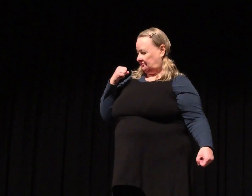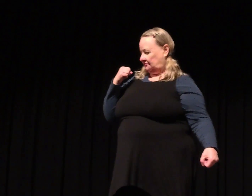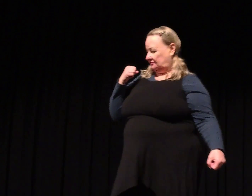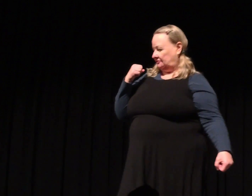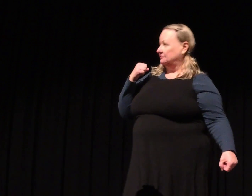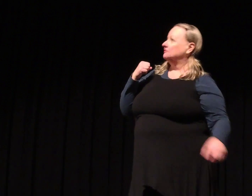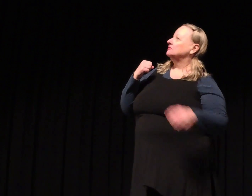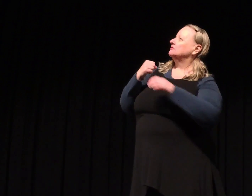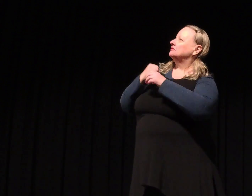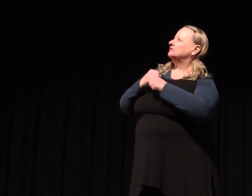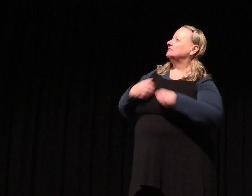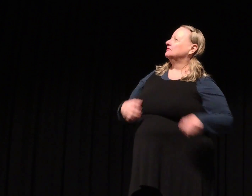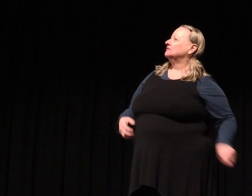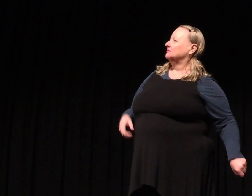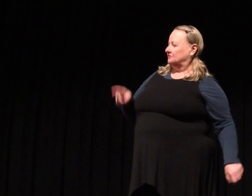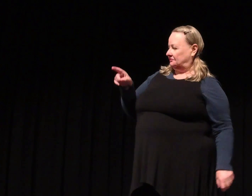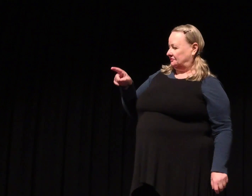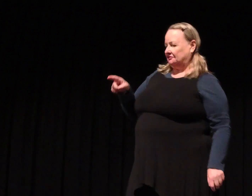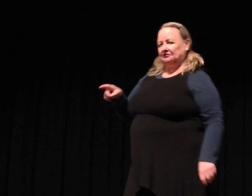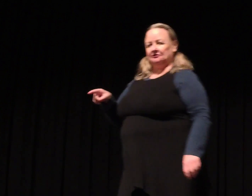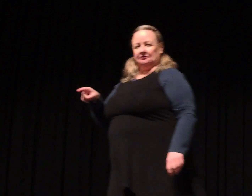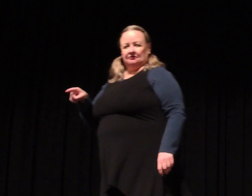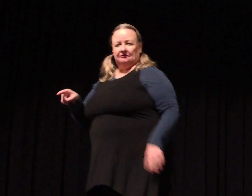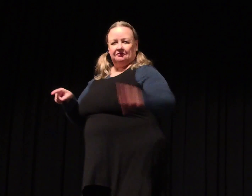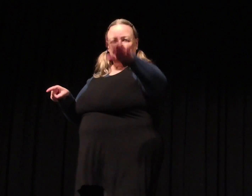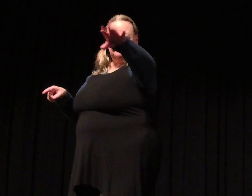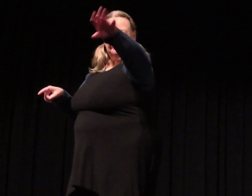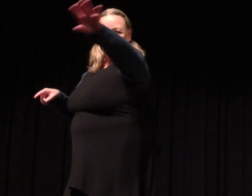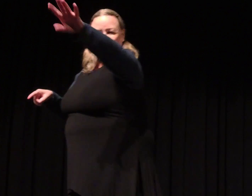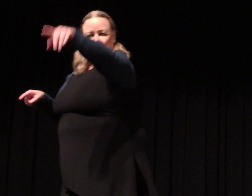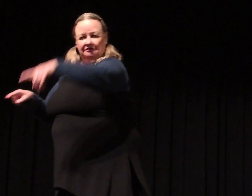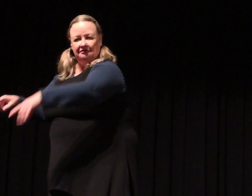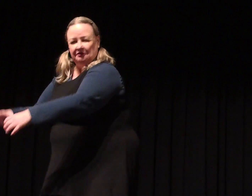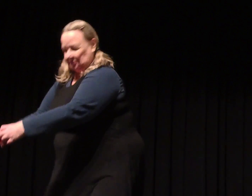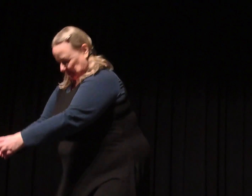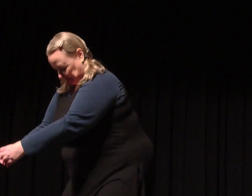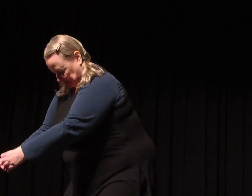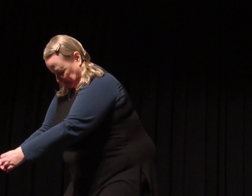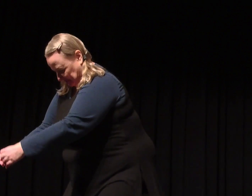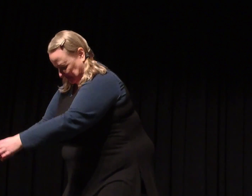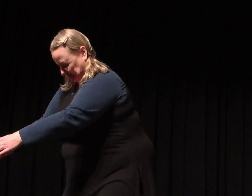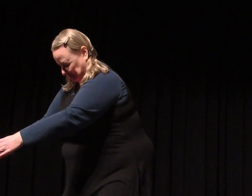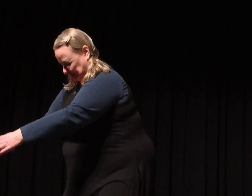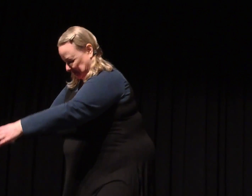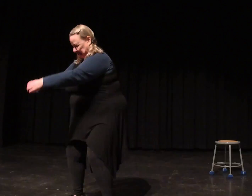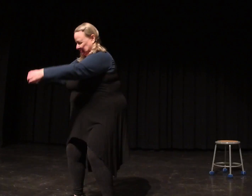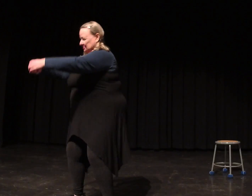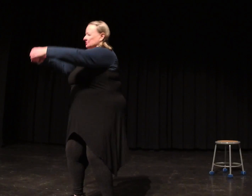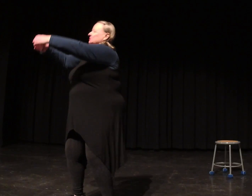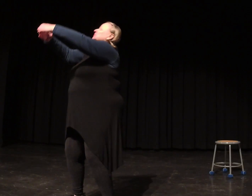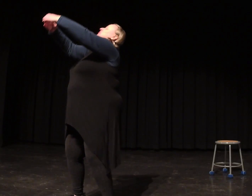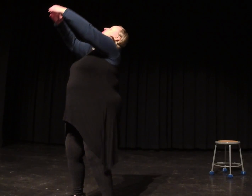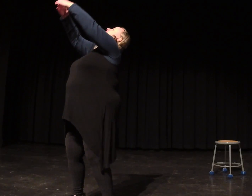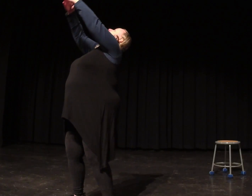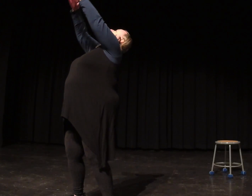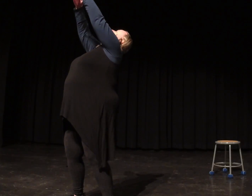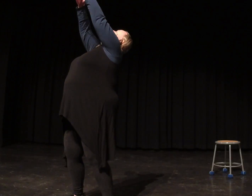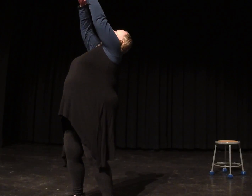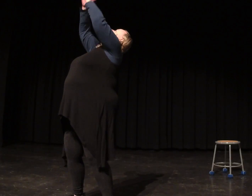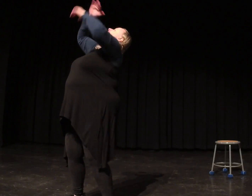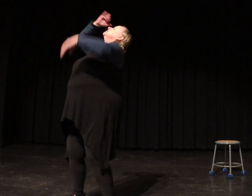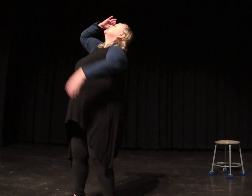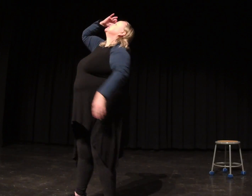Oh! Oh, ben! C'est quoi ça? Ah! Il y a un